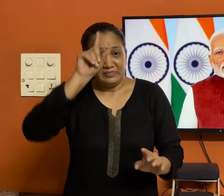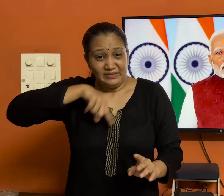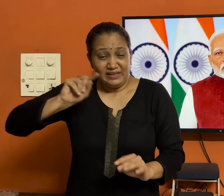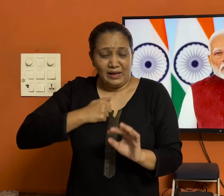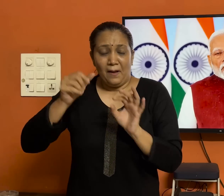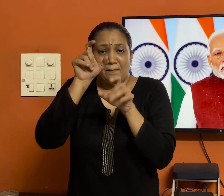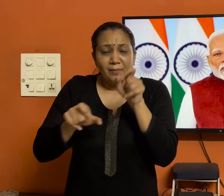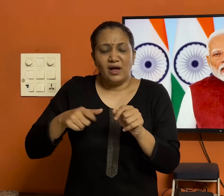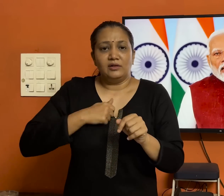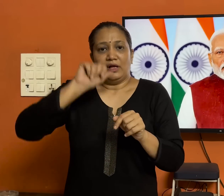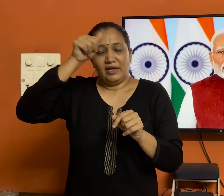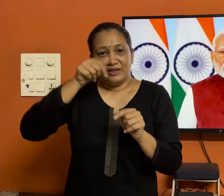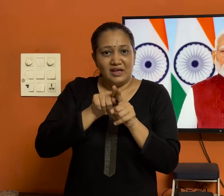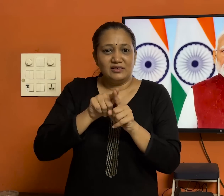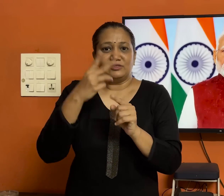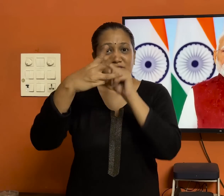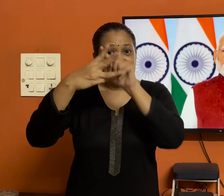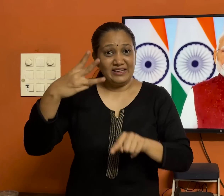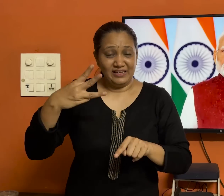भारत की तीनों सेनाएं,